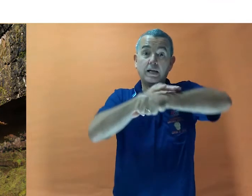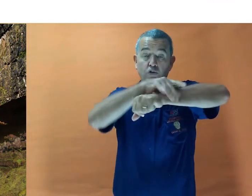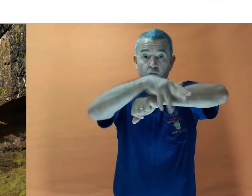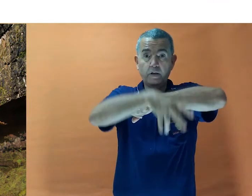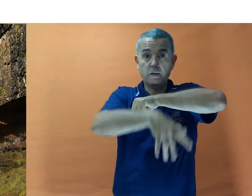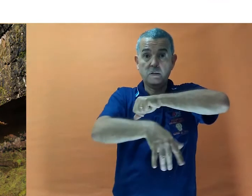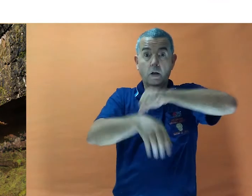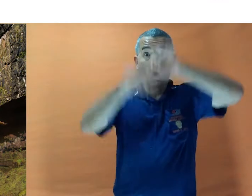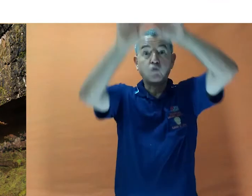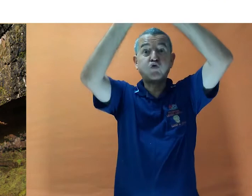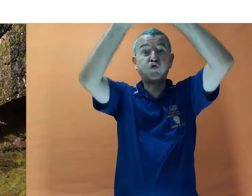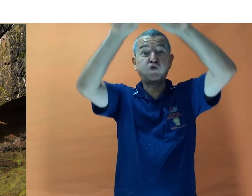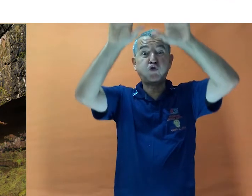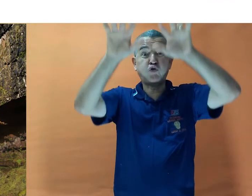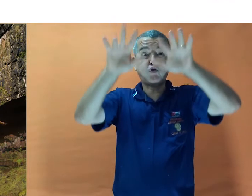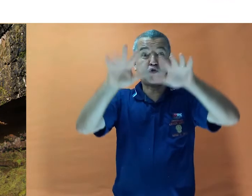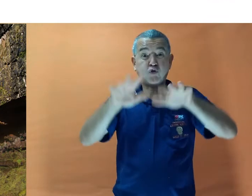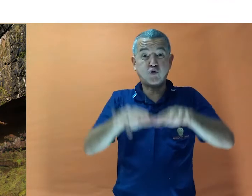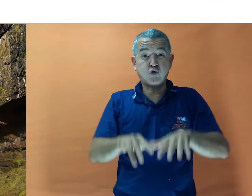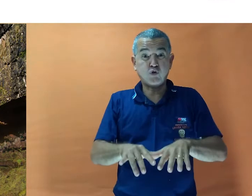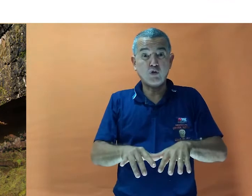ter a cachoeira,